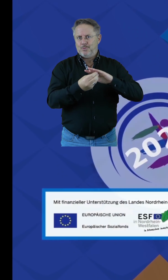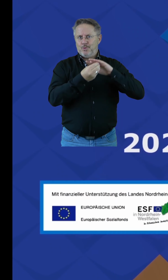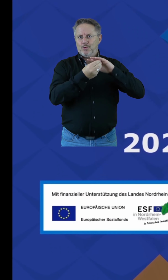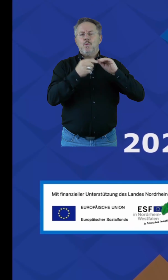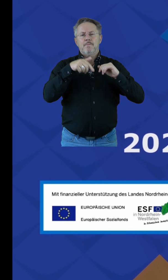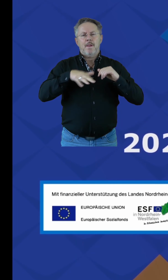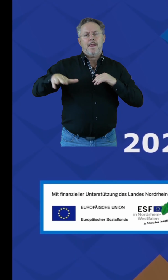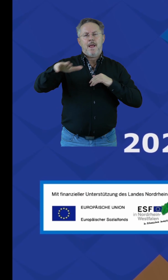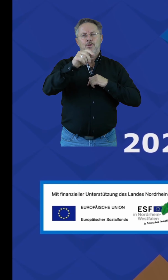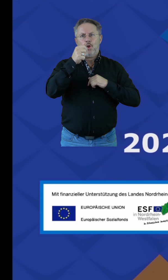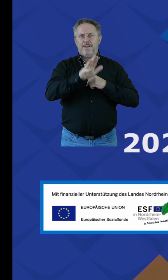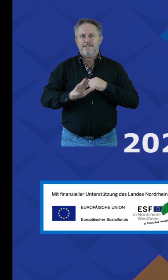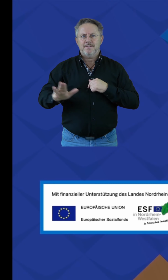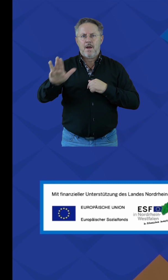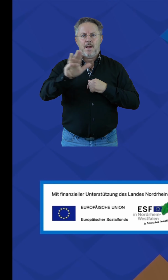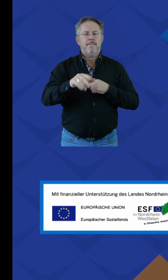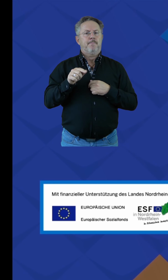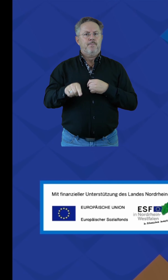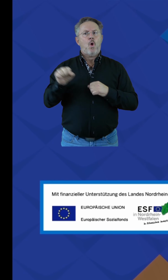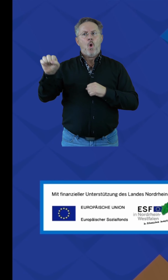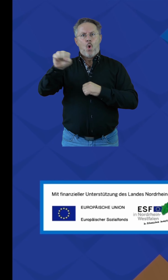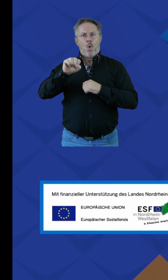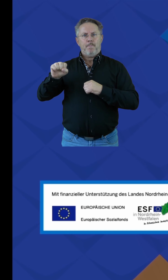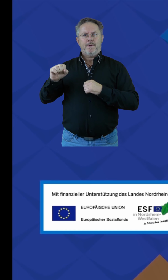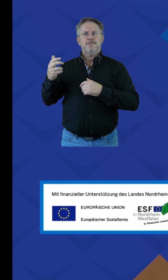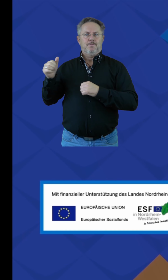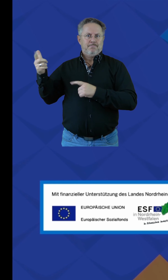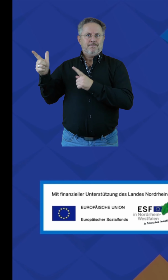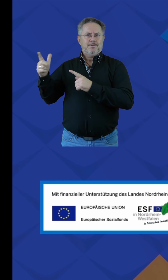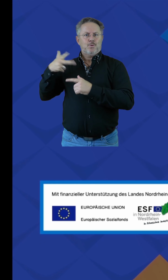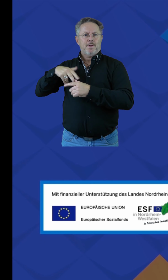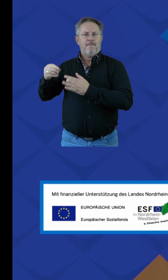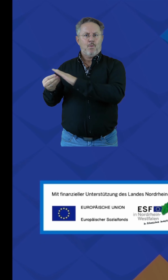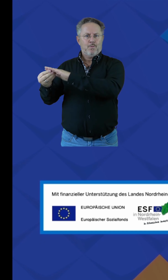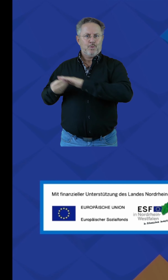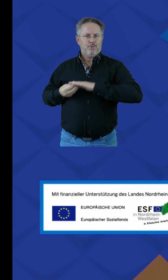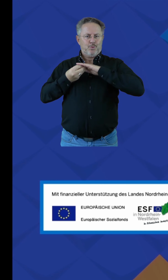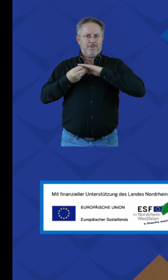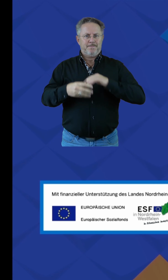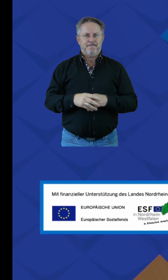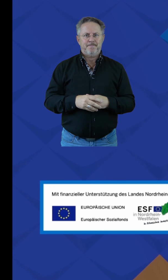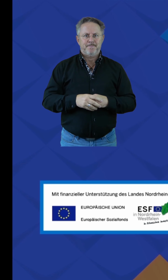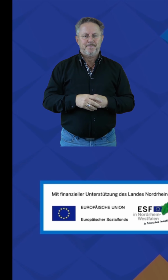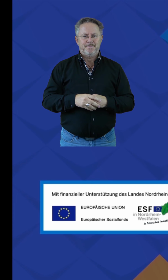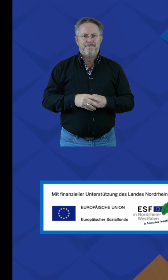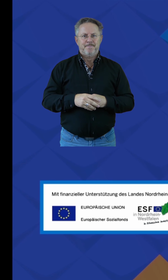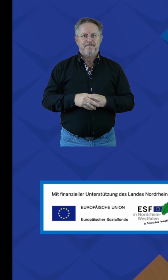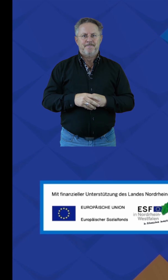des Landes Nordrhein-Westfalen und des Europäischen Sozialfonds und des Europäischen Sozialfonds